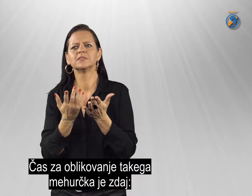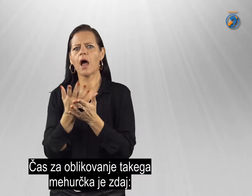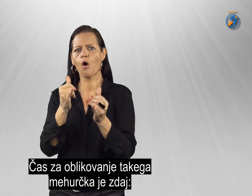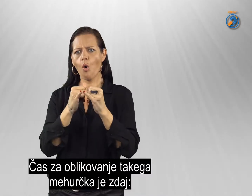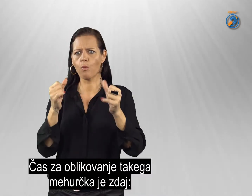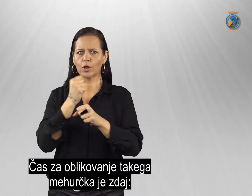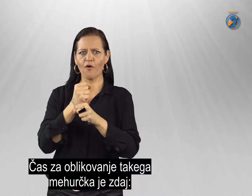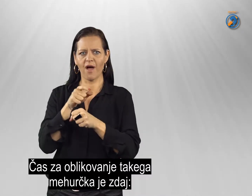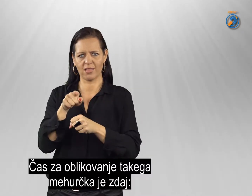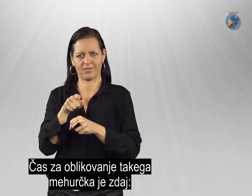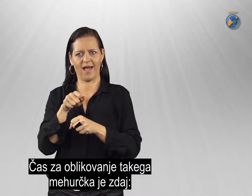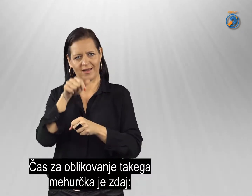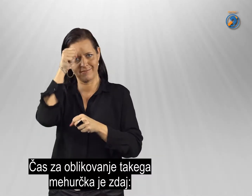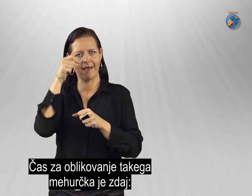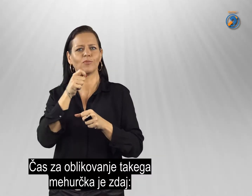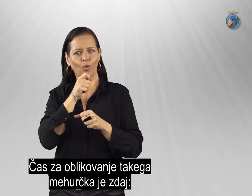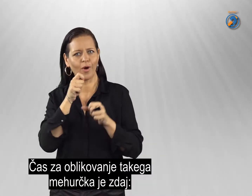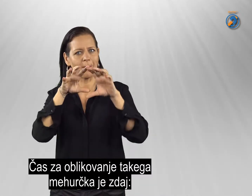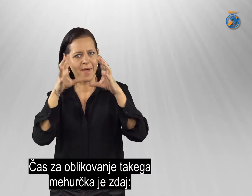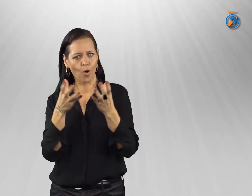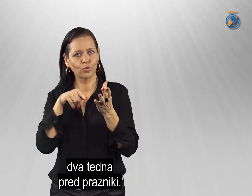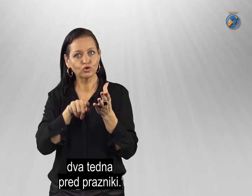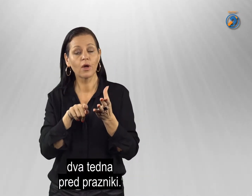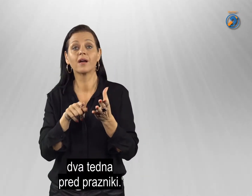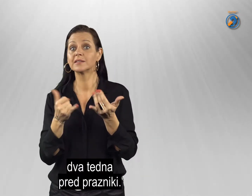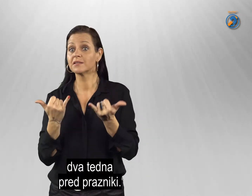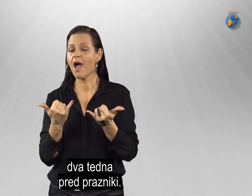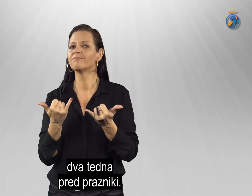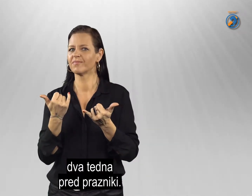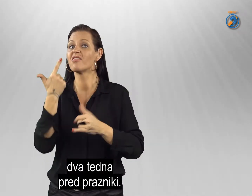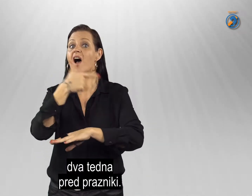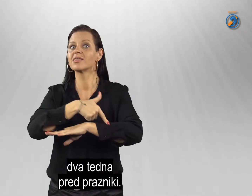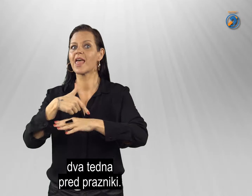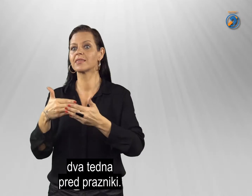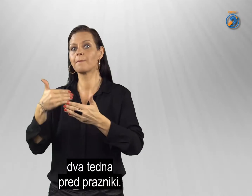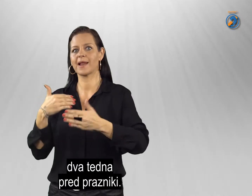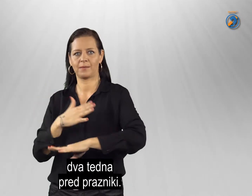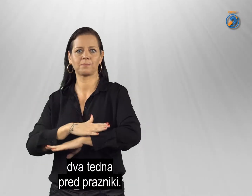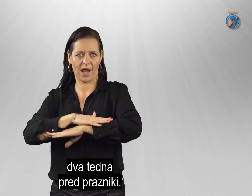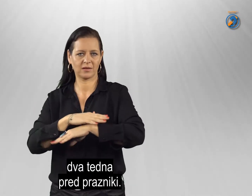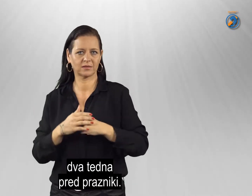Čas za oblikovanje takega mehurčka je zdaj, 2 tedna pred prazniki.